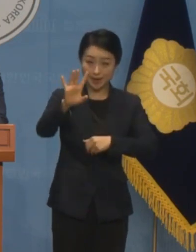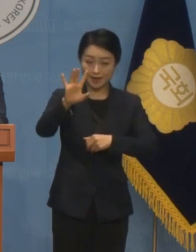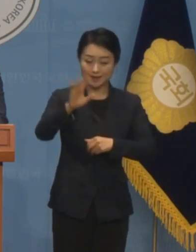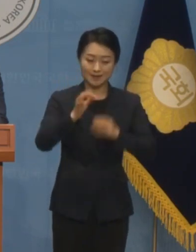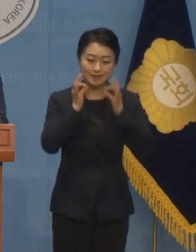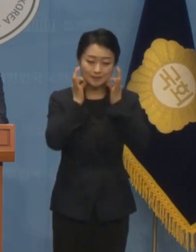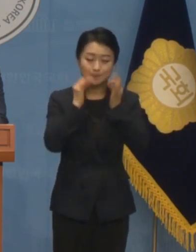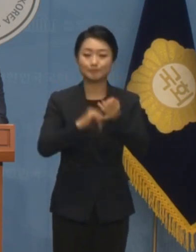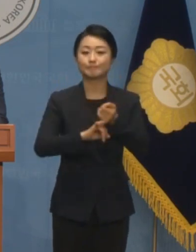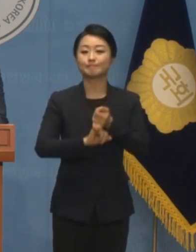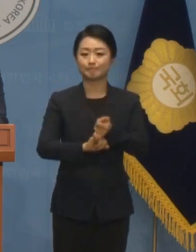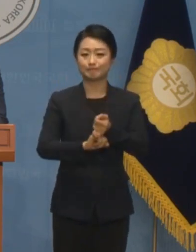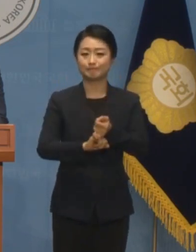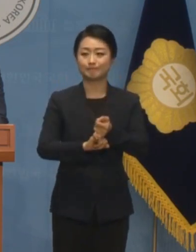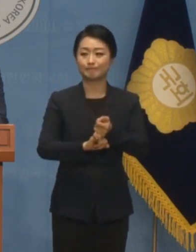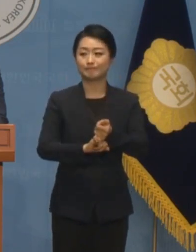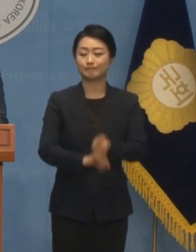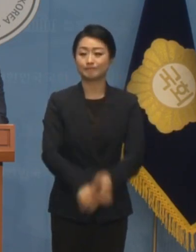다하겠습니다.